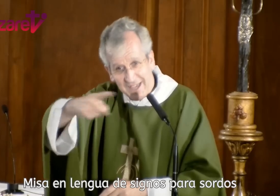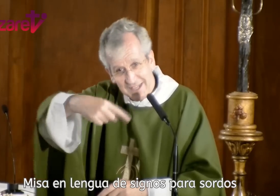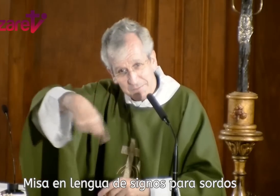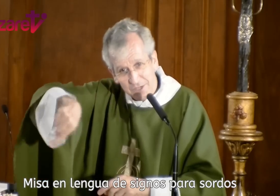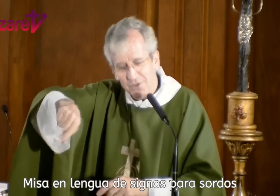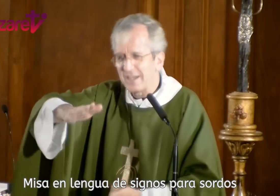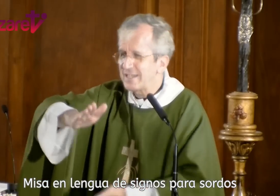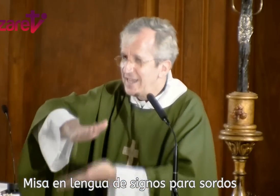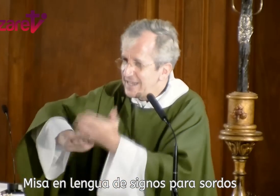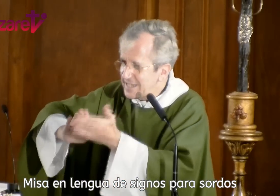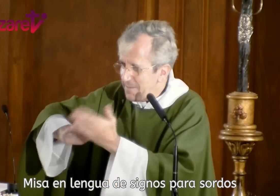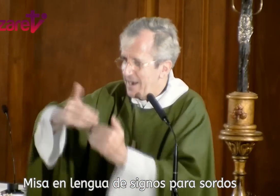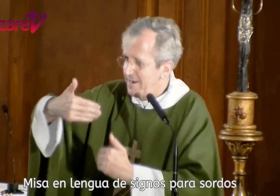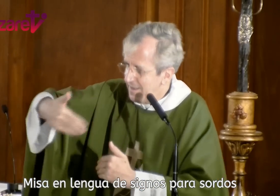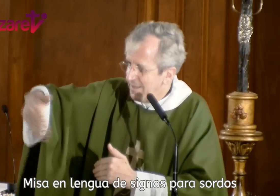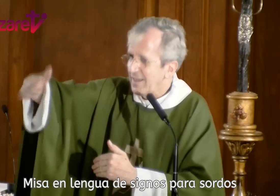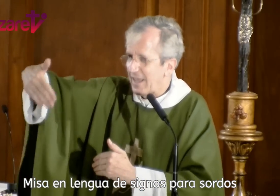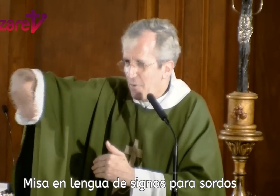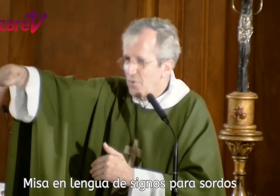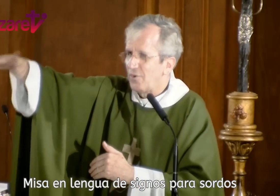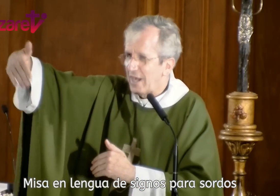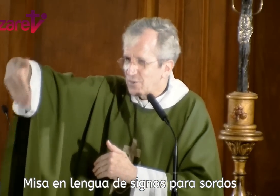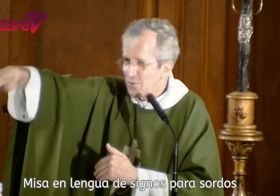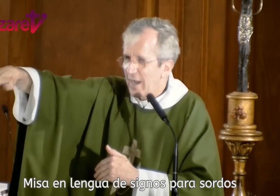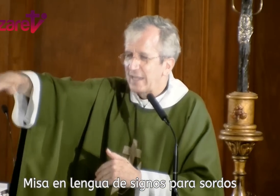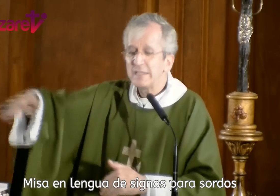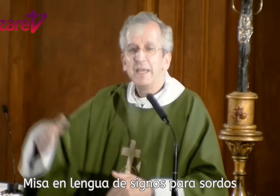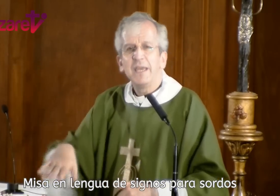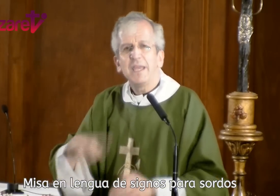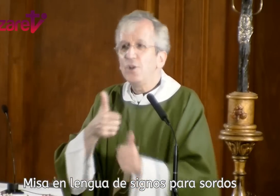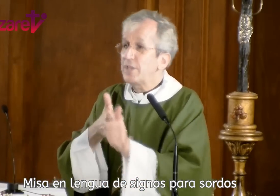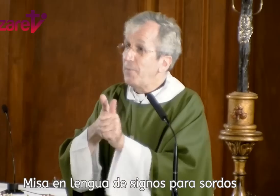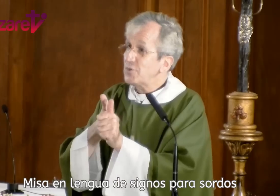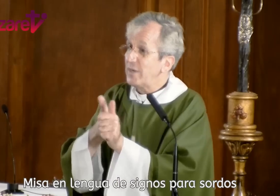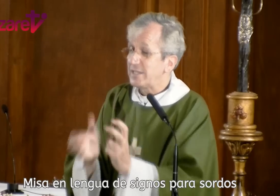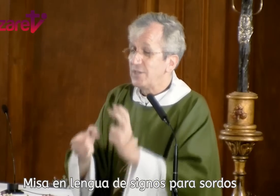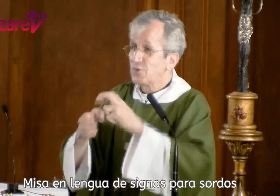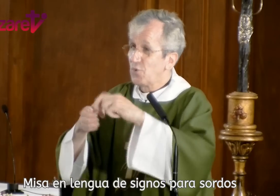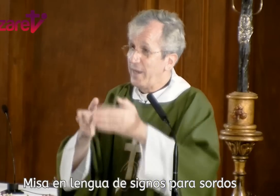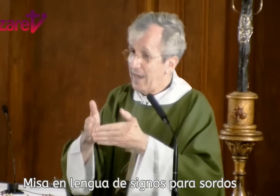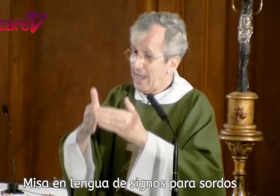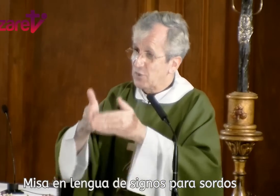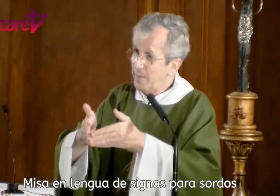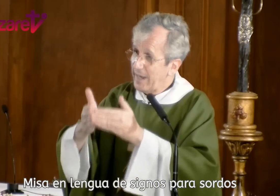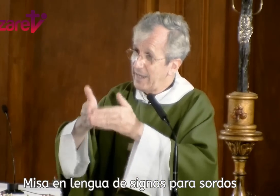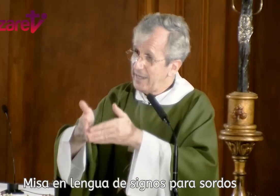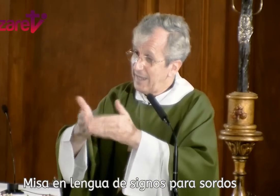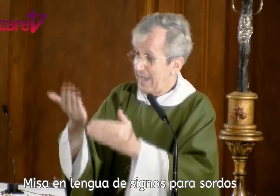aquellas personas, se van cada uno a sus lugares y los apóstoles suben a su barca en